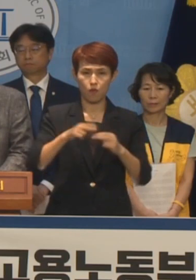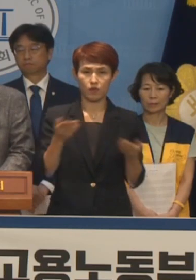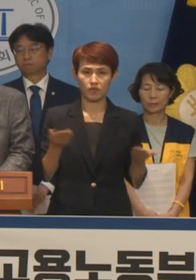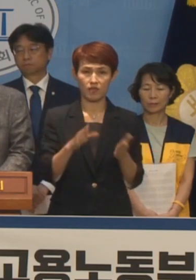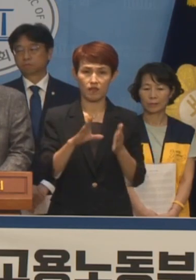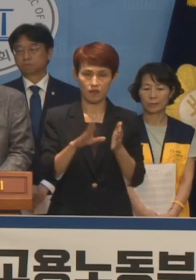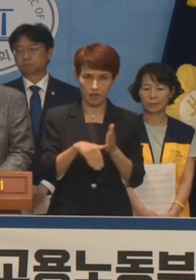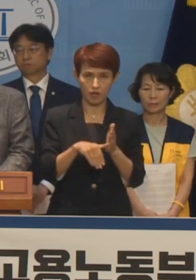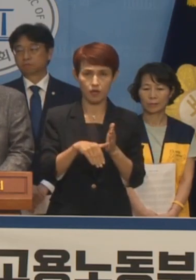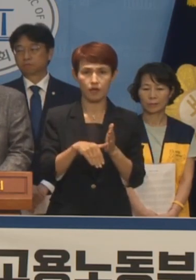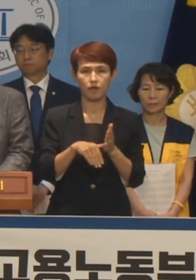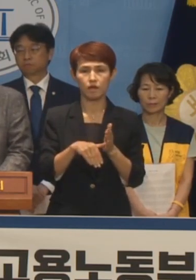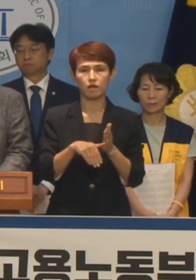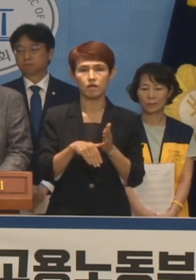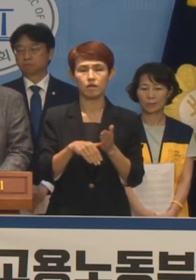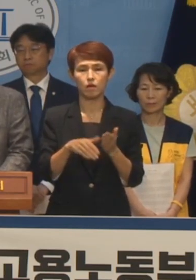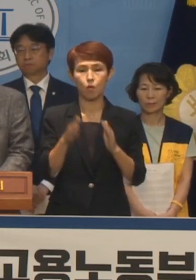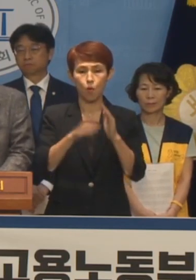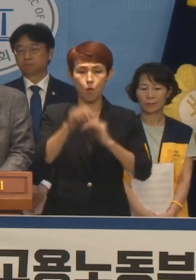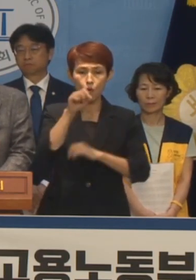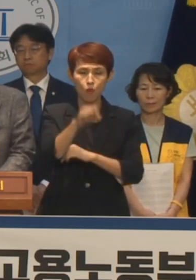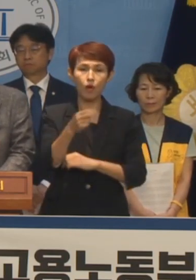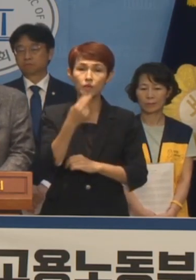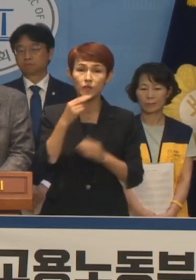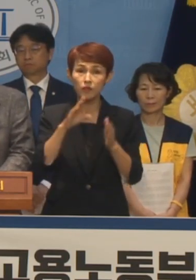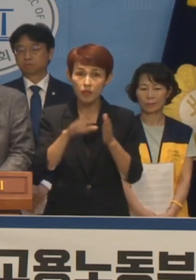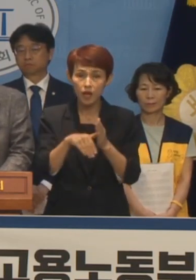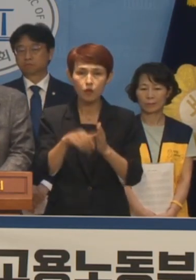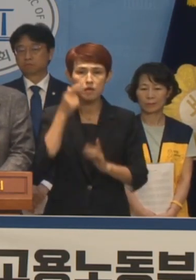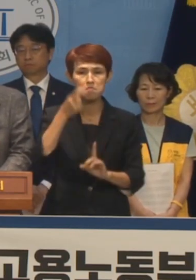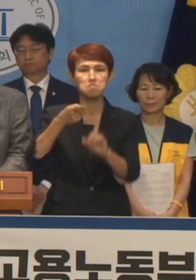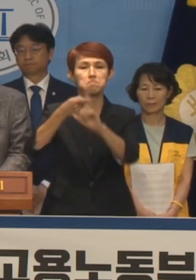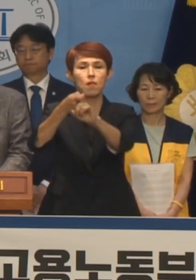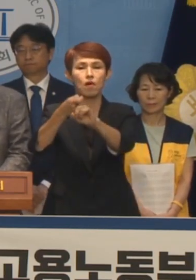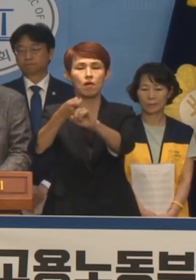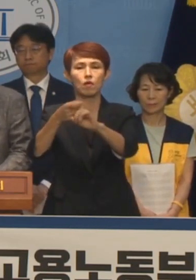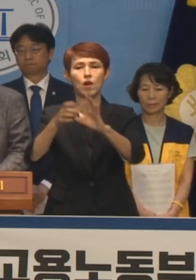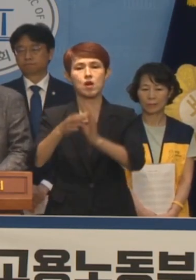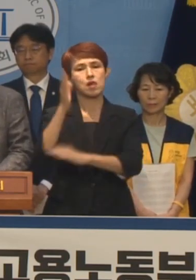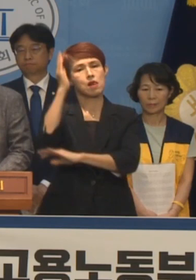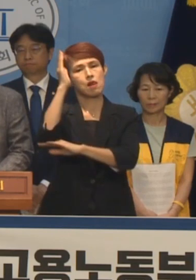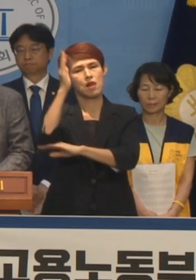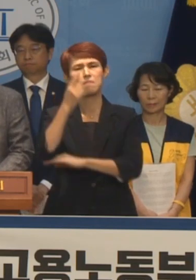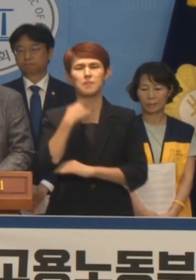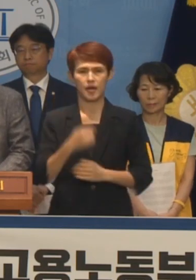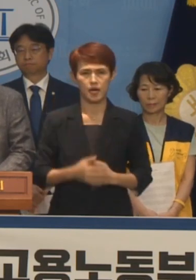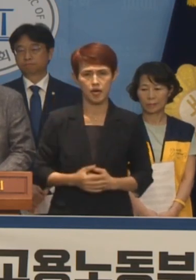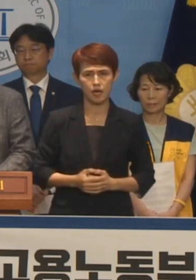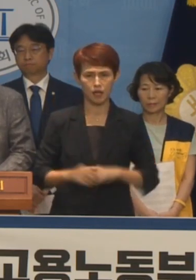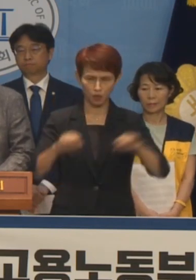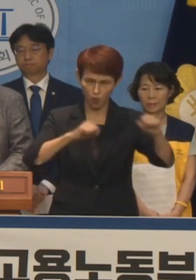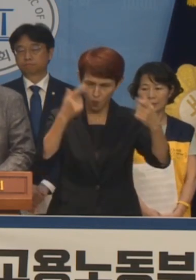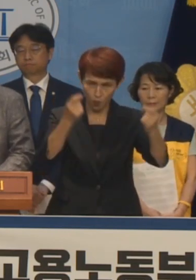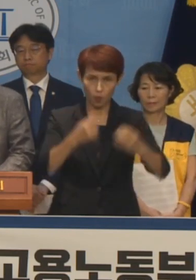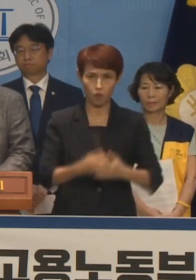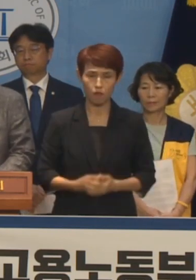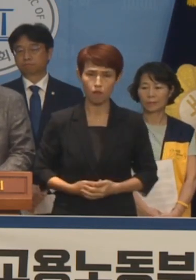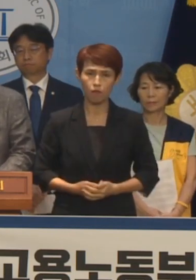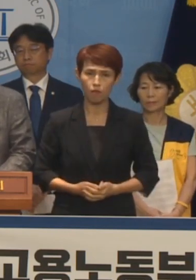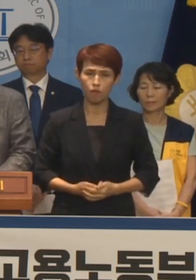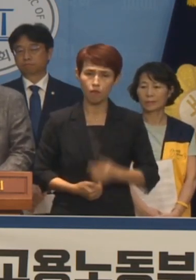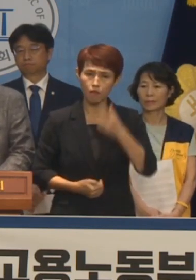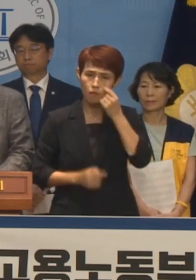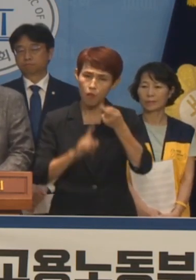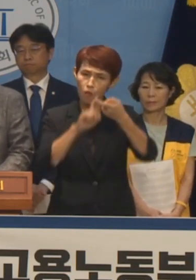공직을 떠나 있을 때나 끊임없이 뉴라이트의 주장에 동조하는 운동을 일삼아왔습니다. 그럼